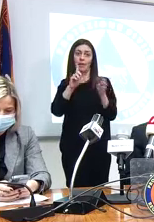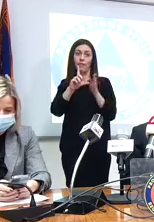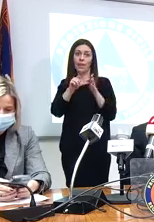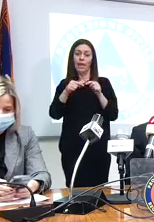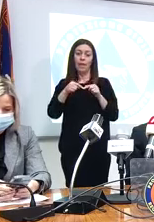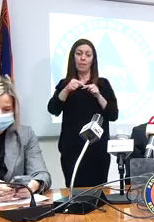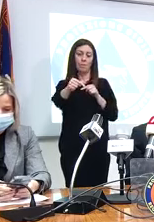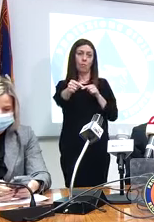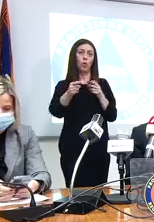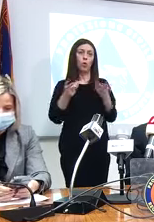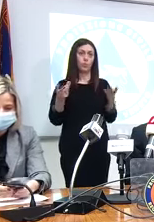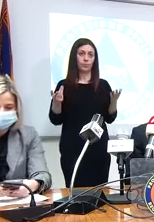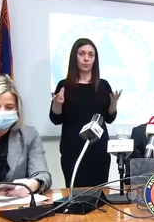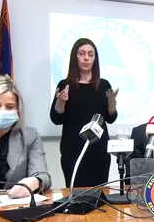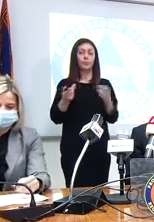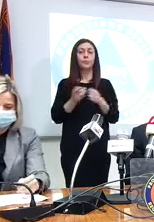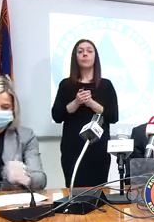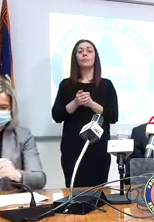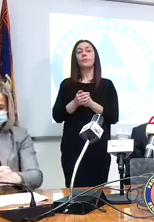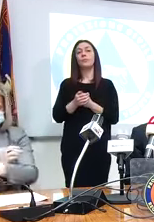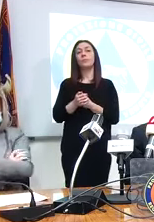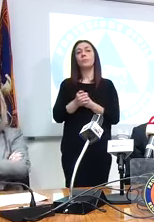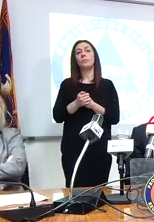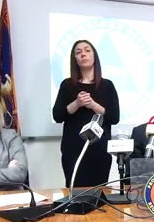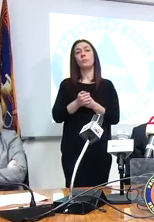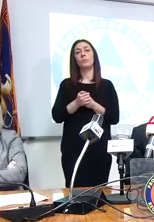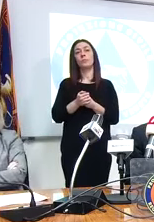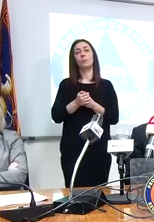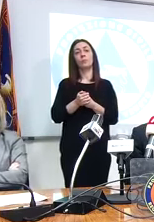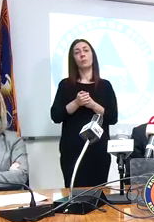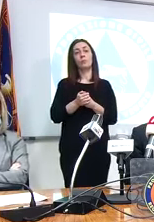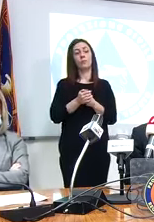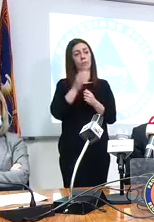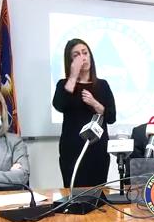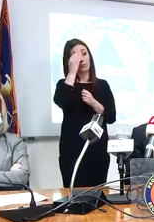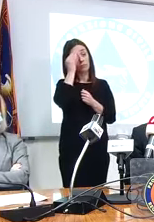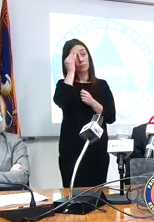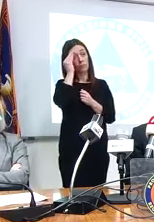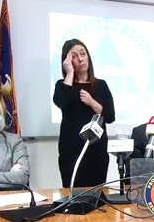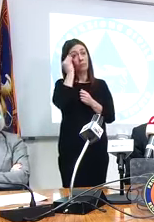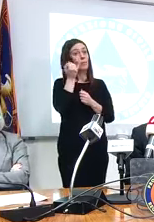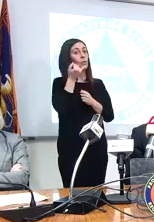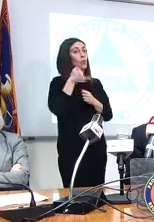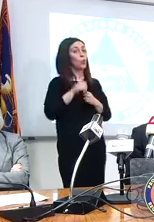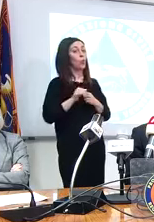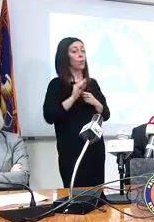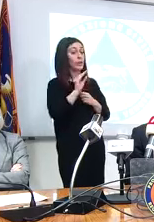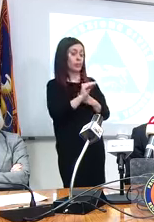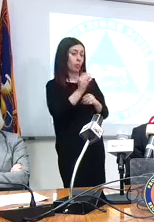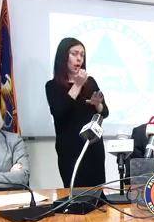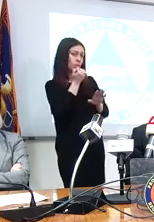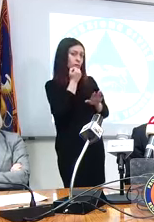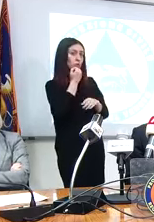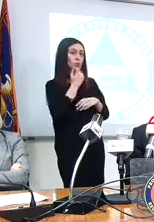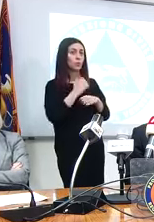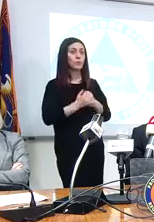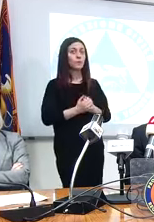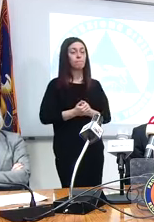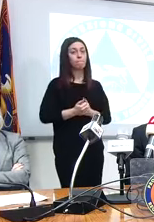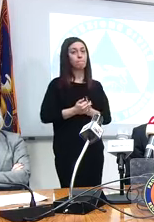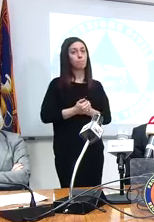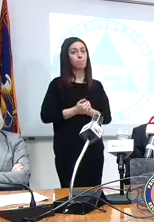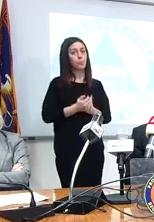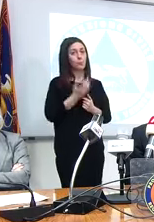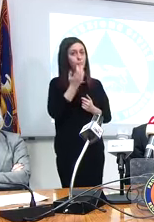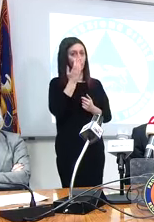maggior disponibilità di posti di rianimazione per le altre attività. L'ultima cosa, scusate, volevo